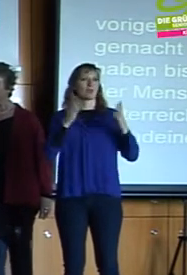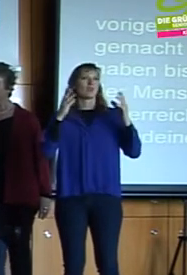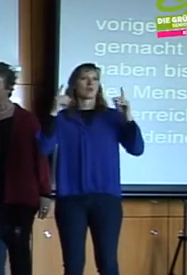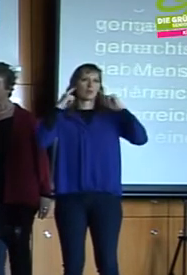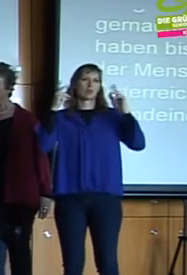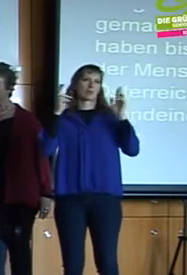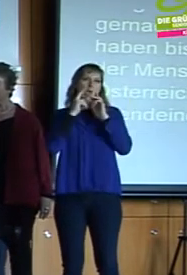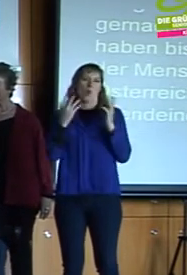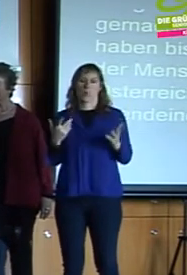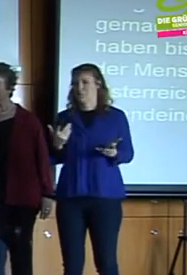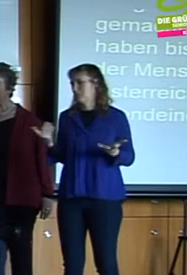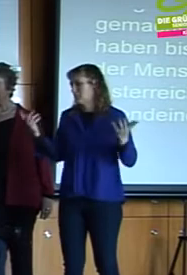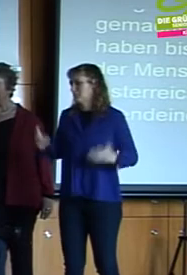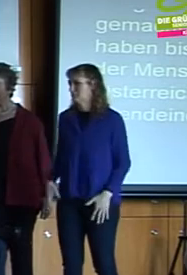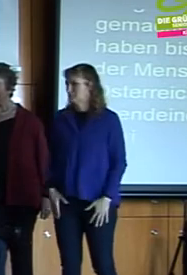Danke.